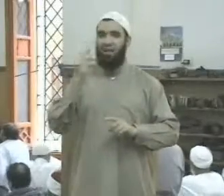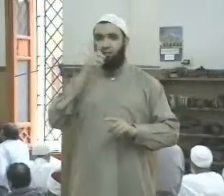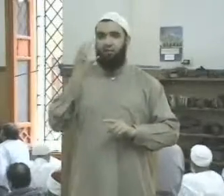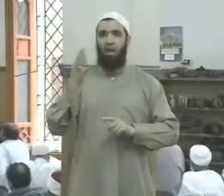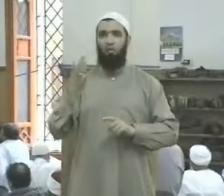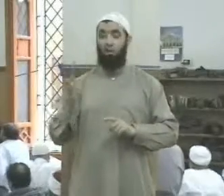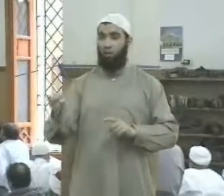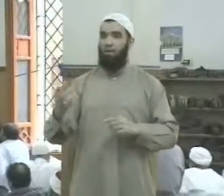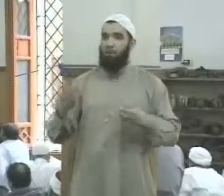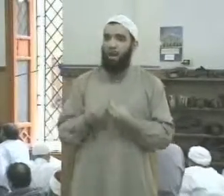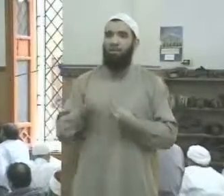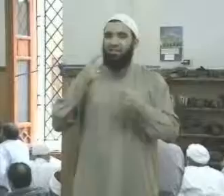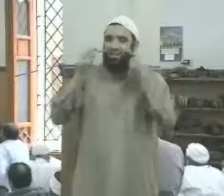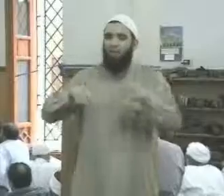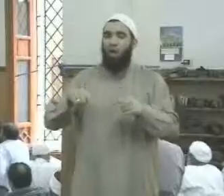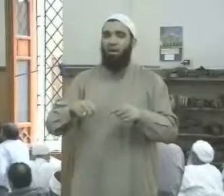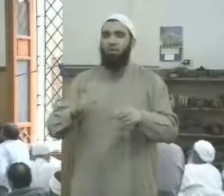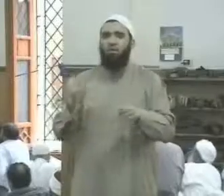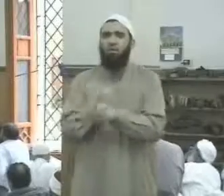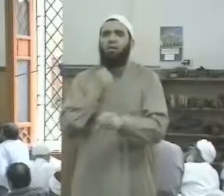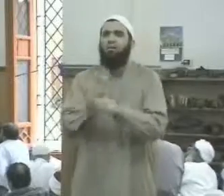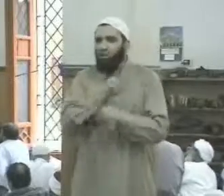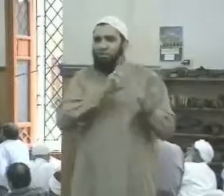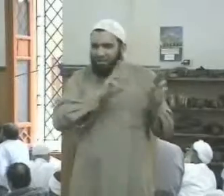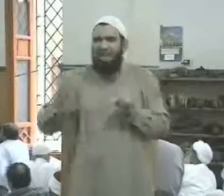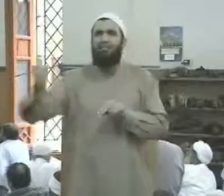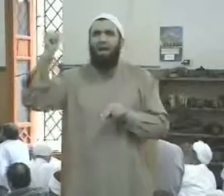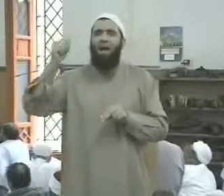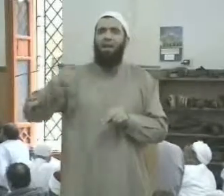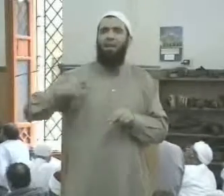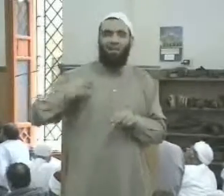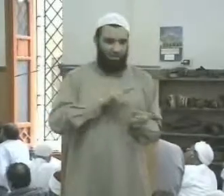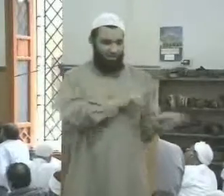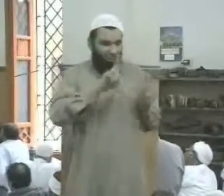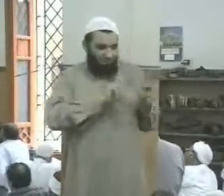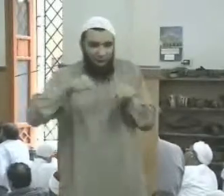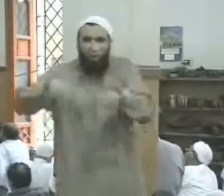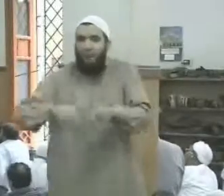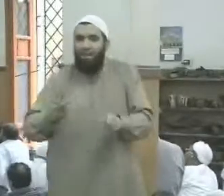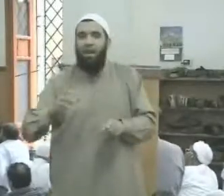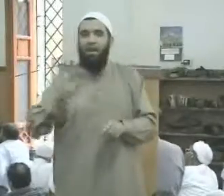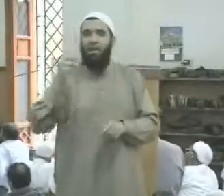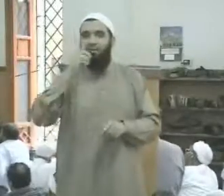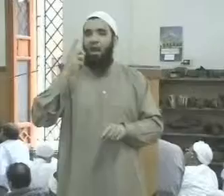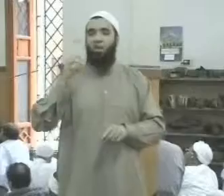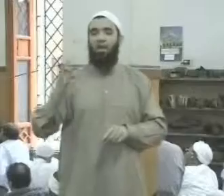ومن لنا من أبنائنا في هذا العمر أستطيع أن أقول عنه رجل يعتمد